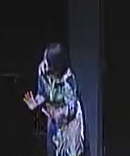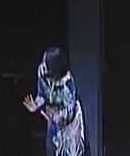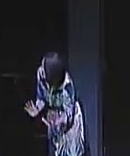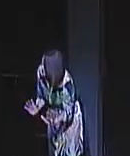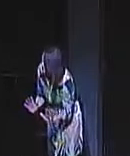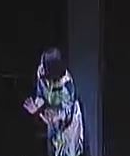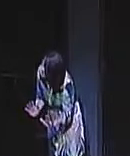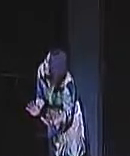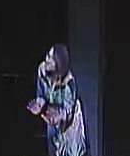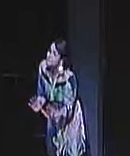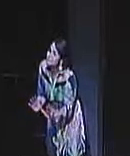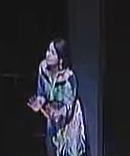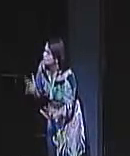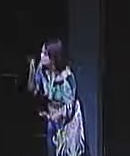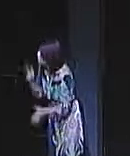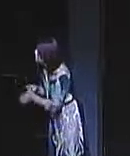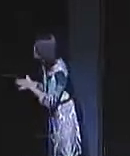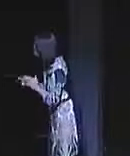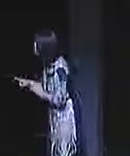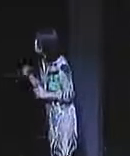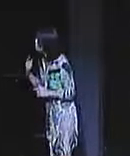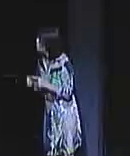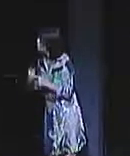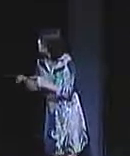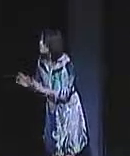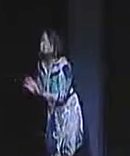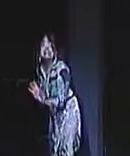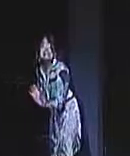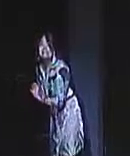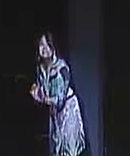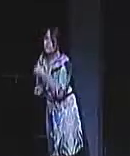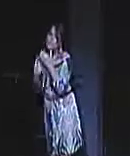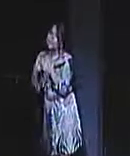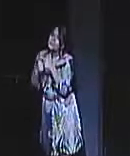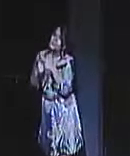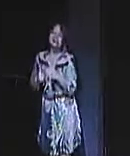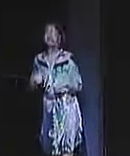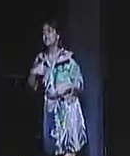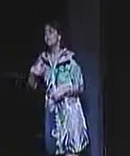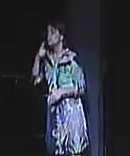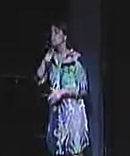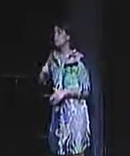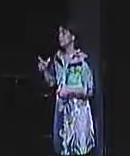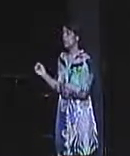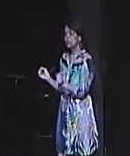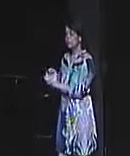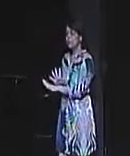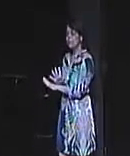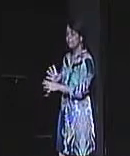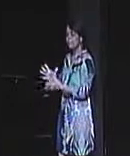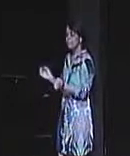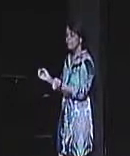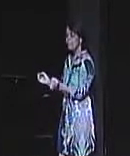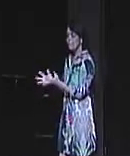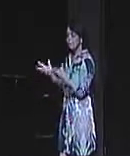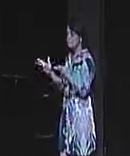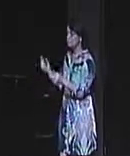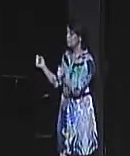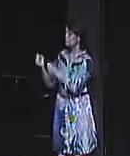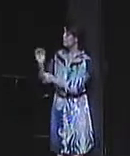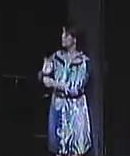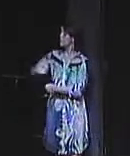empurrando e as pessoas para ver o que está acontecendo não é que eu ganhei esse carro maravilhoso muito bonita é novo então sim mas é você